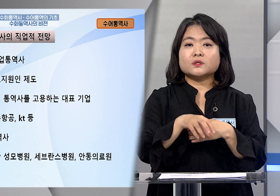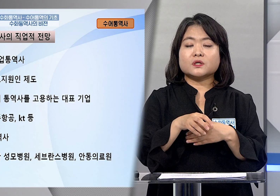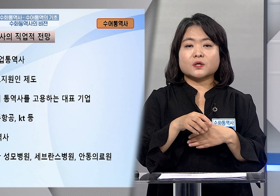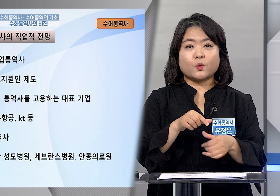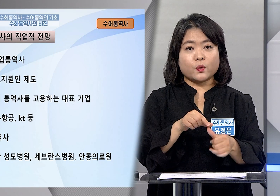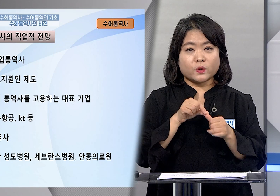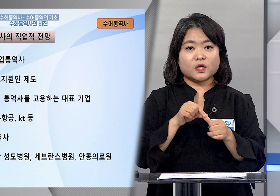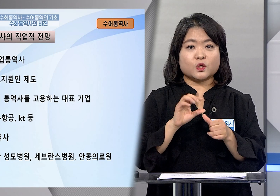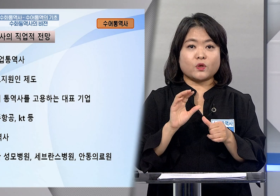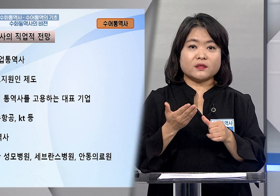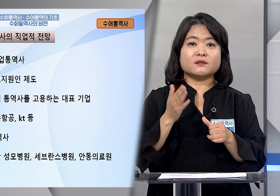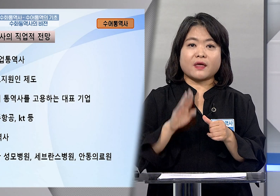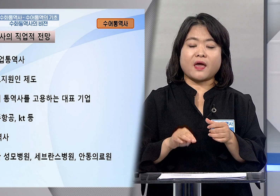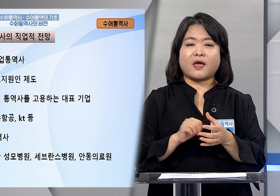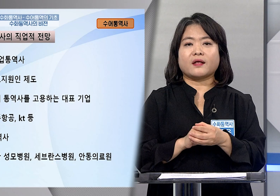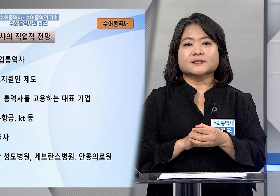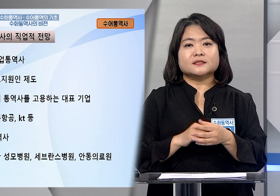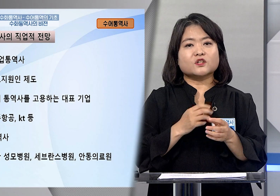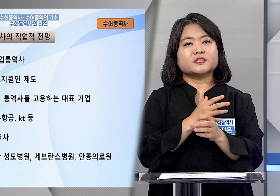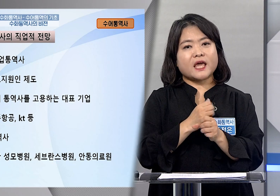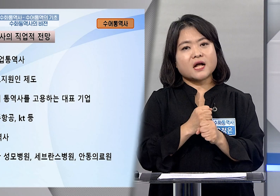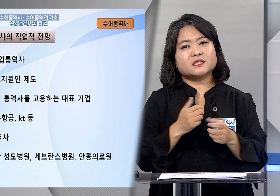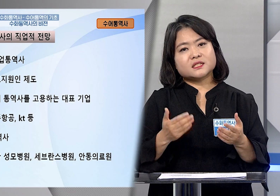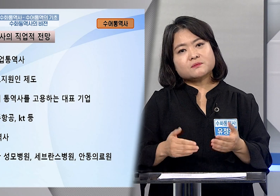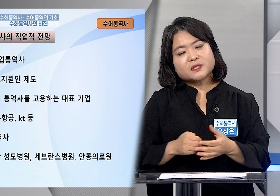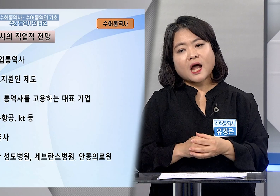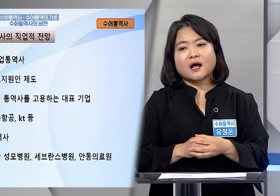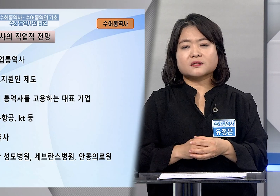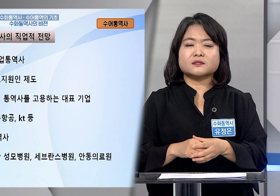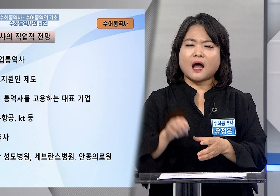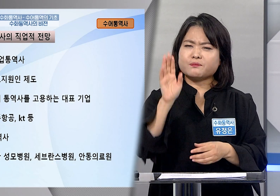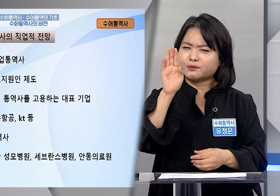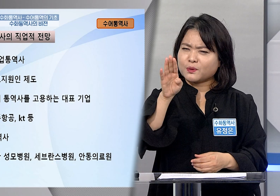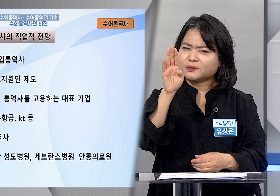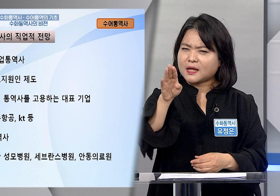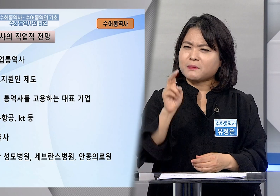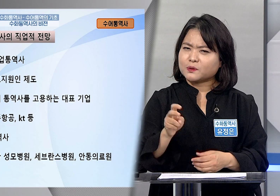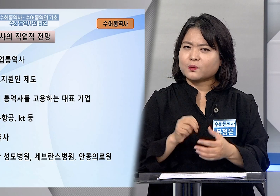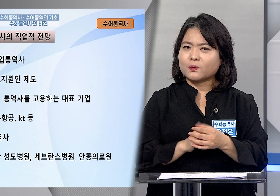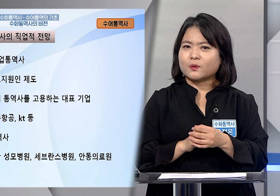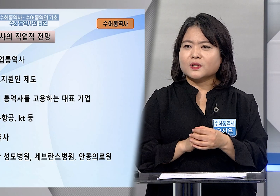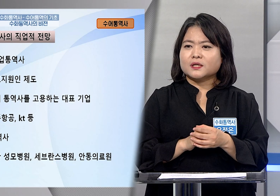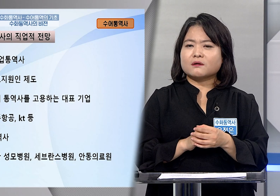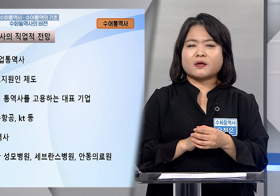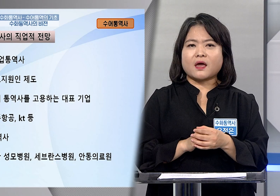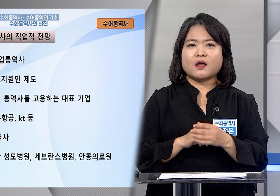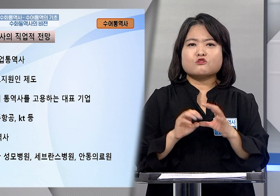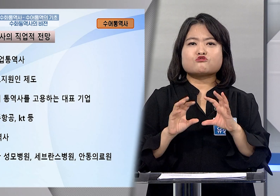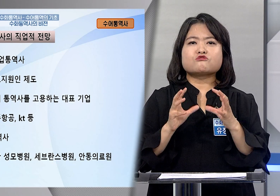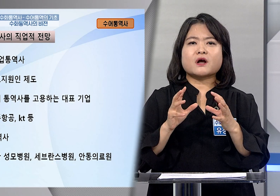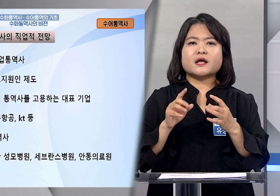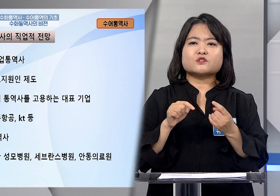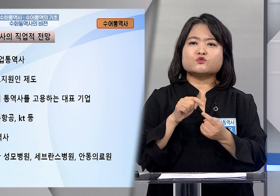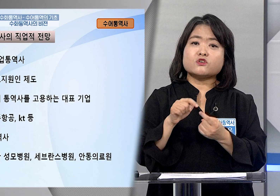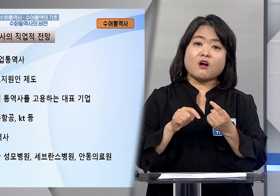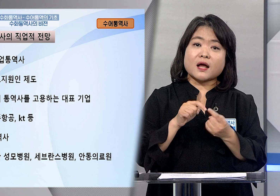안동의료원에 고용이 됐는데 역시 계약직입니다. 그래서 앞으로는 아마도 이렇게 국가에서